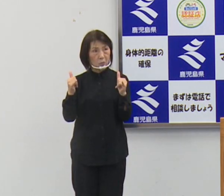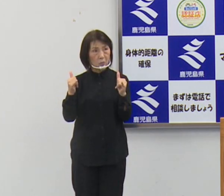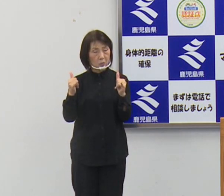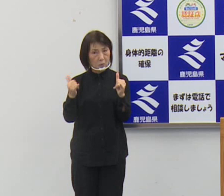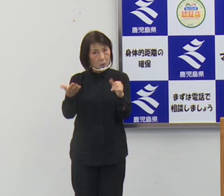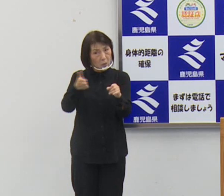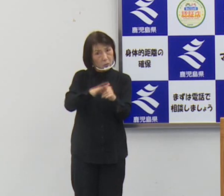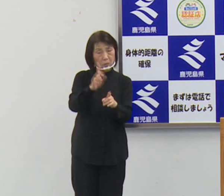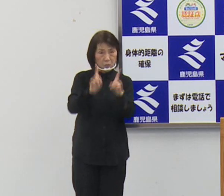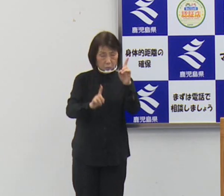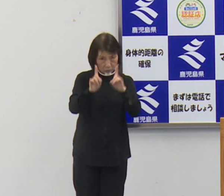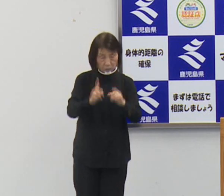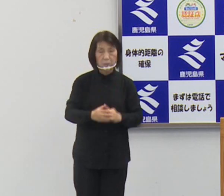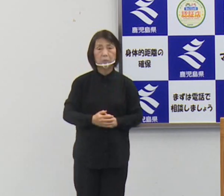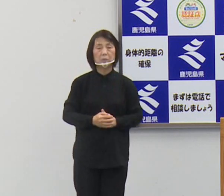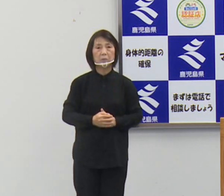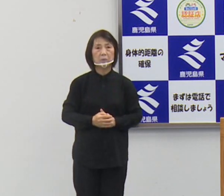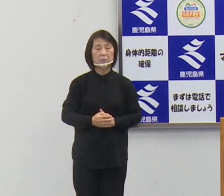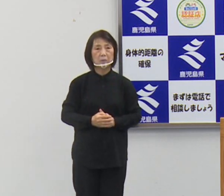うか。